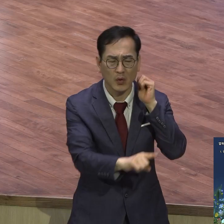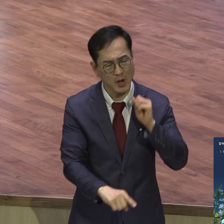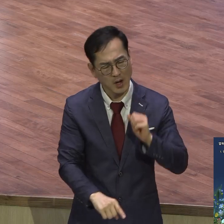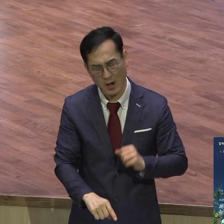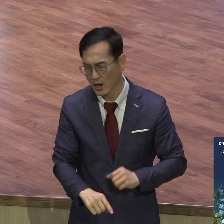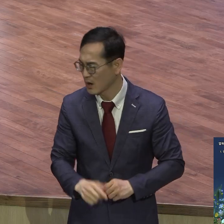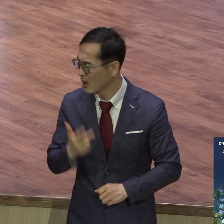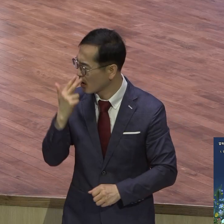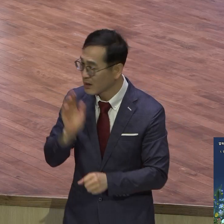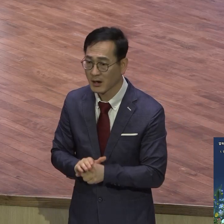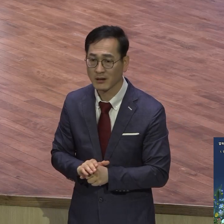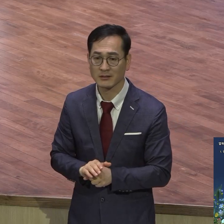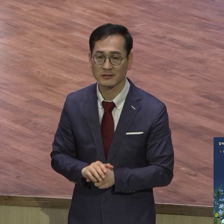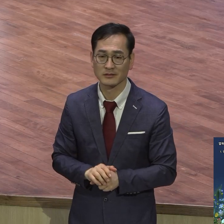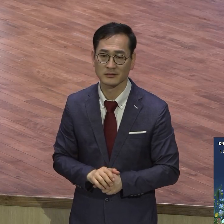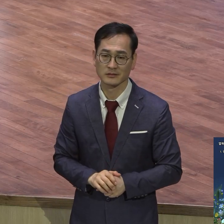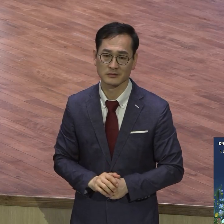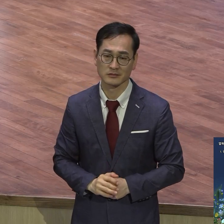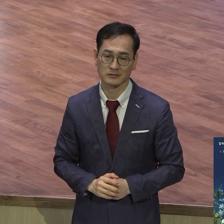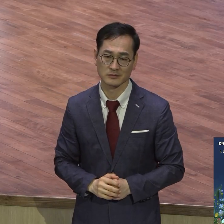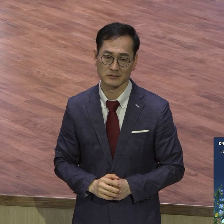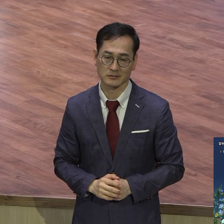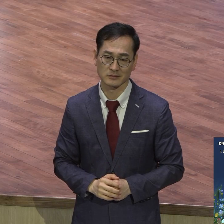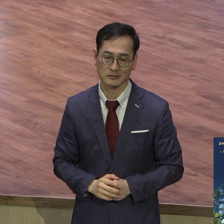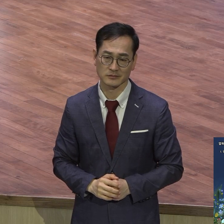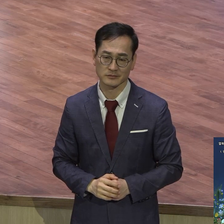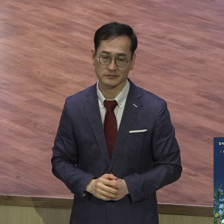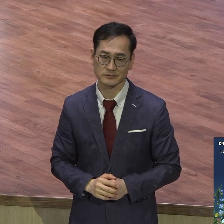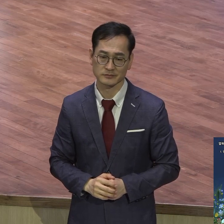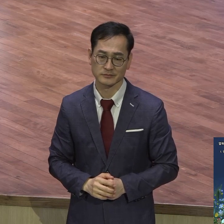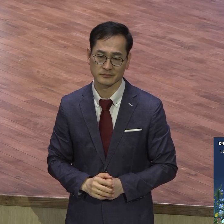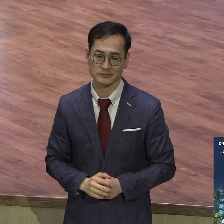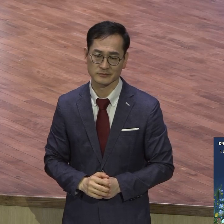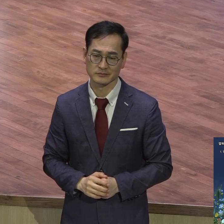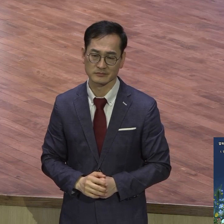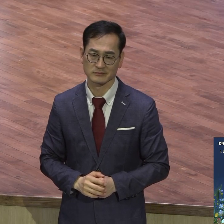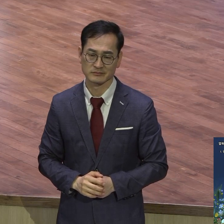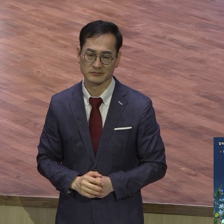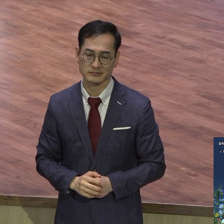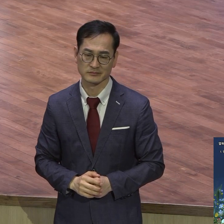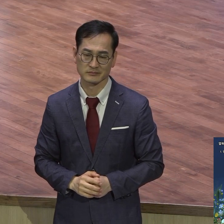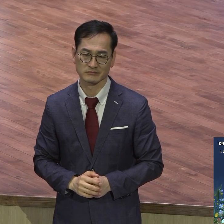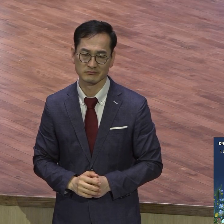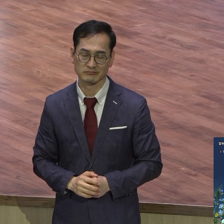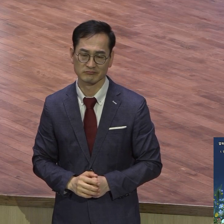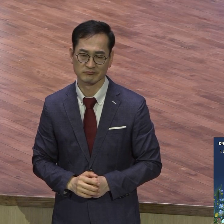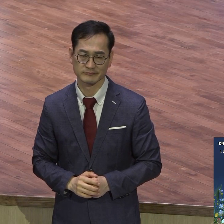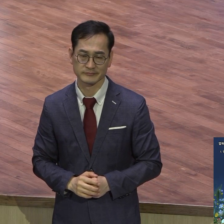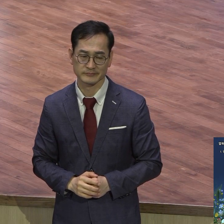받고 은혜도 많이 받는 거구나. 지금 믿고 오고 있는 거예요. 참 잘 받고 있다.